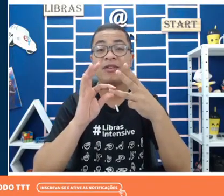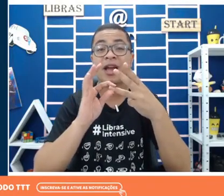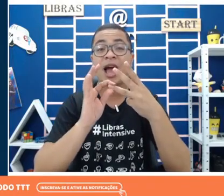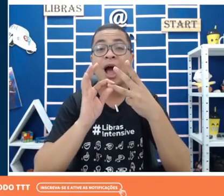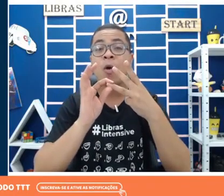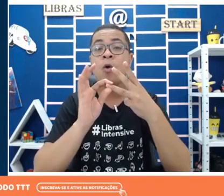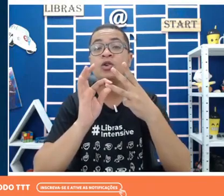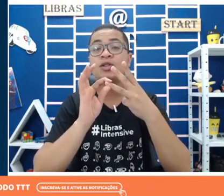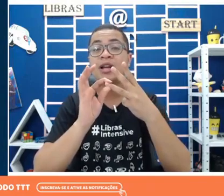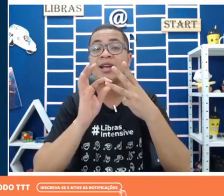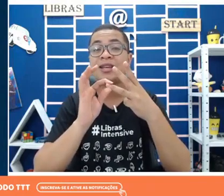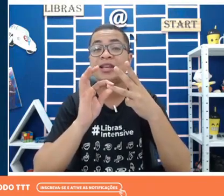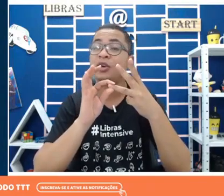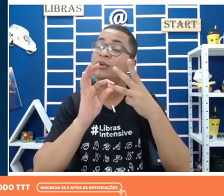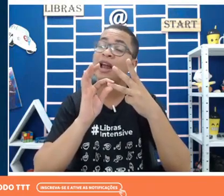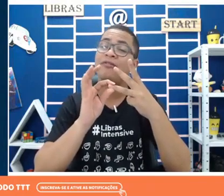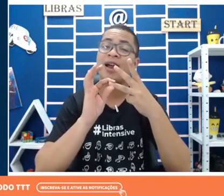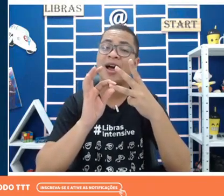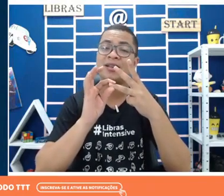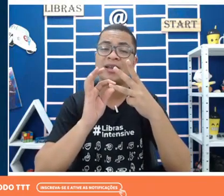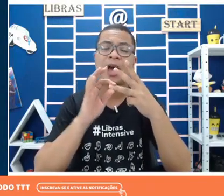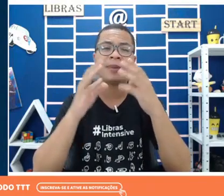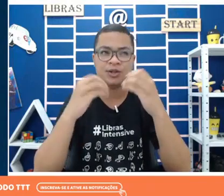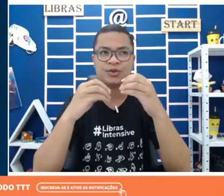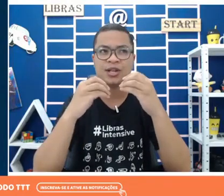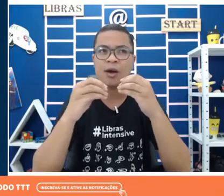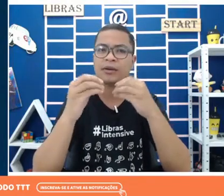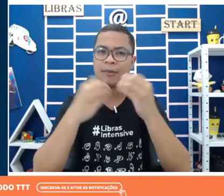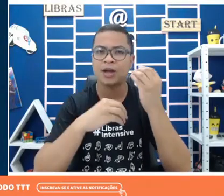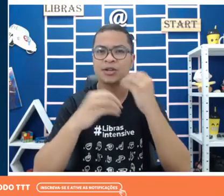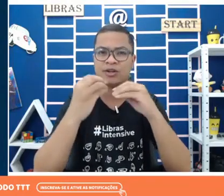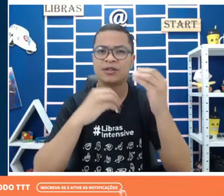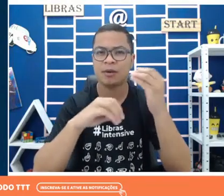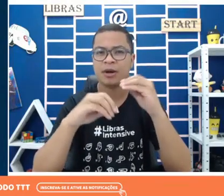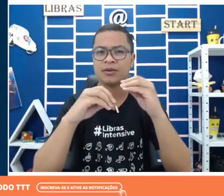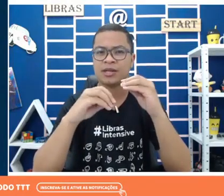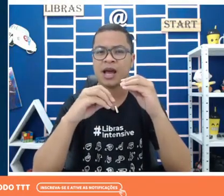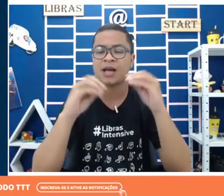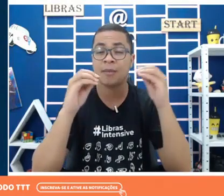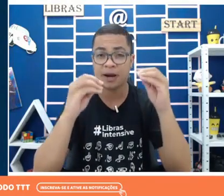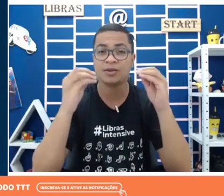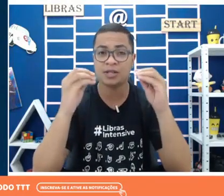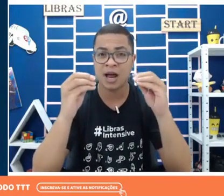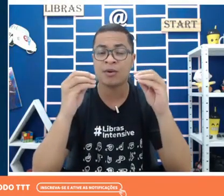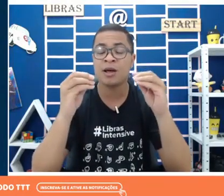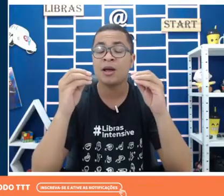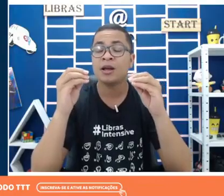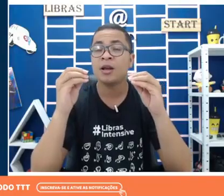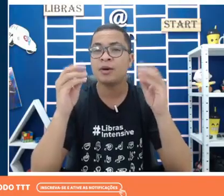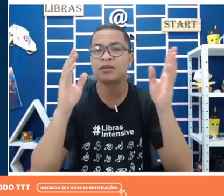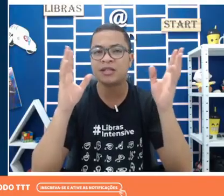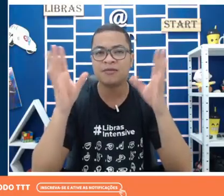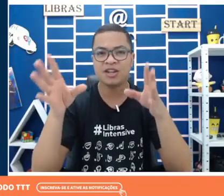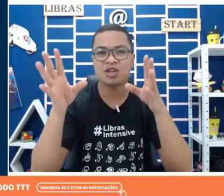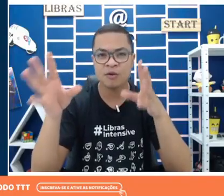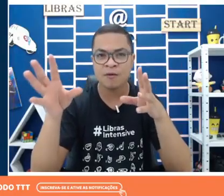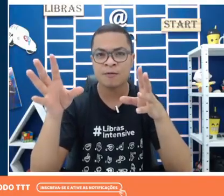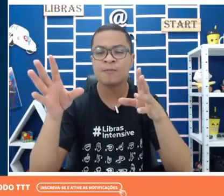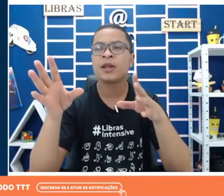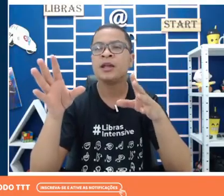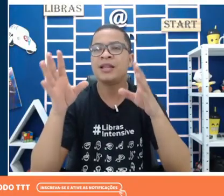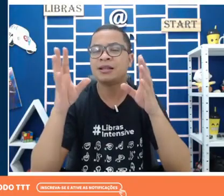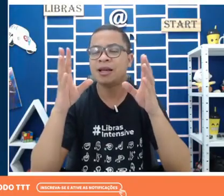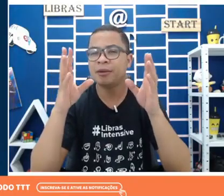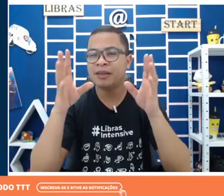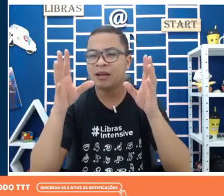tenta ver aonde os sinais entram na frase. Aprendi o sinal, que tem a parte onde você vai aprender os sinais. Aprende o sinal. Depois, quando você vê de